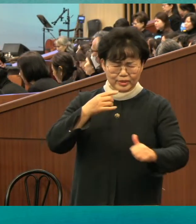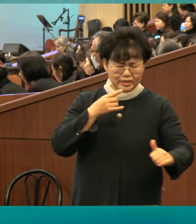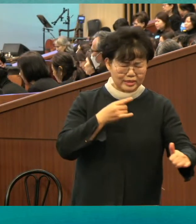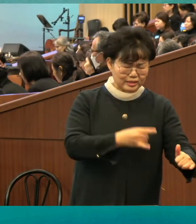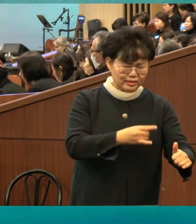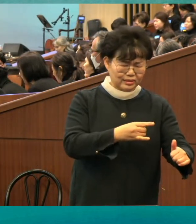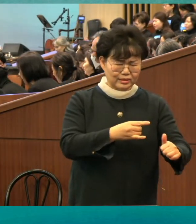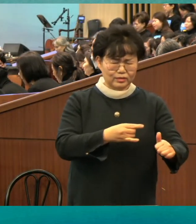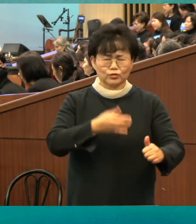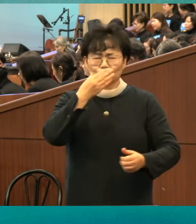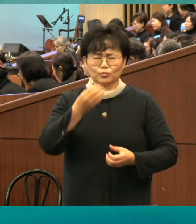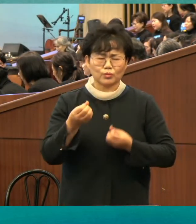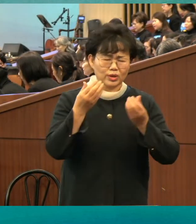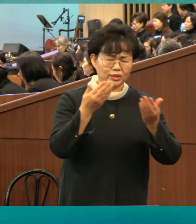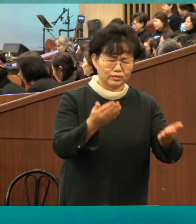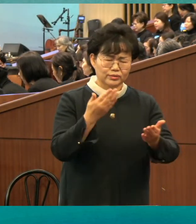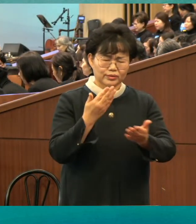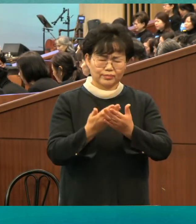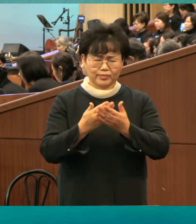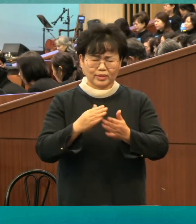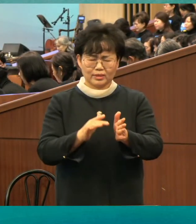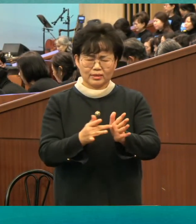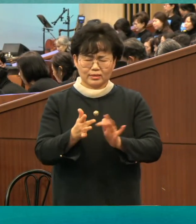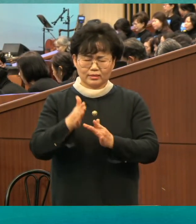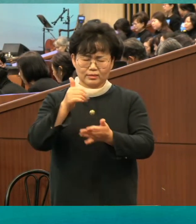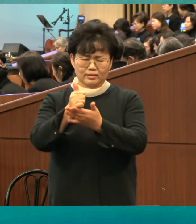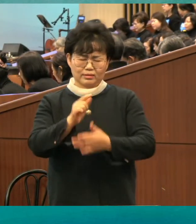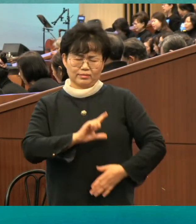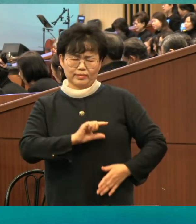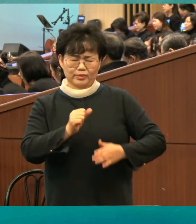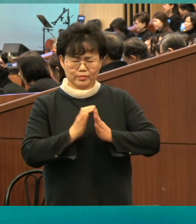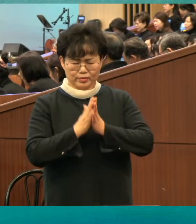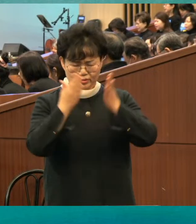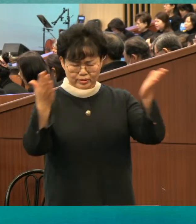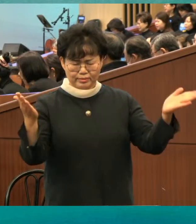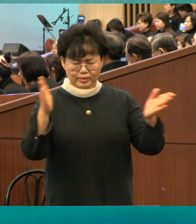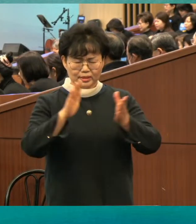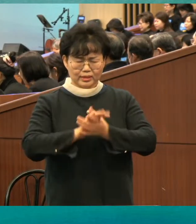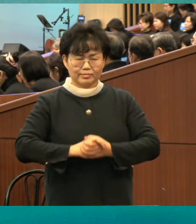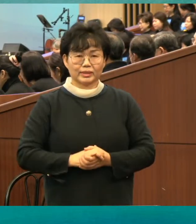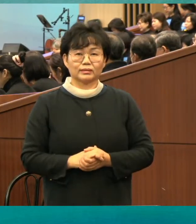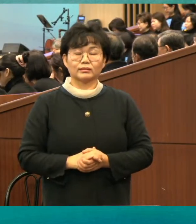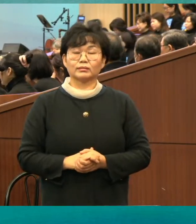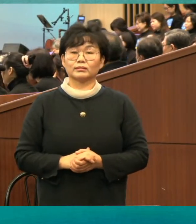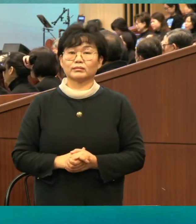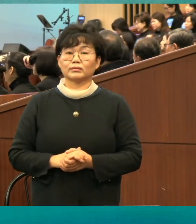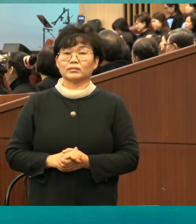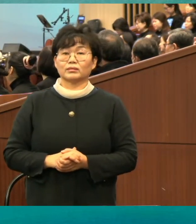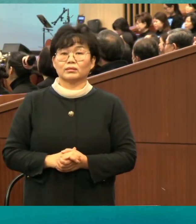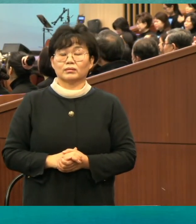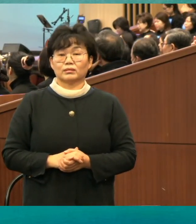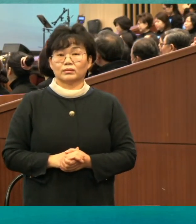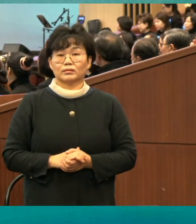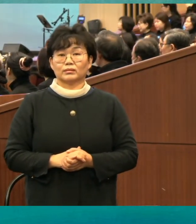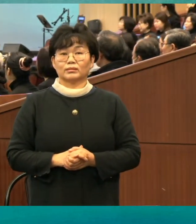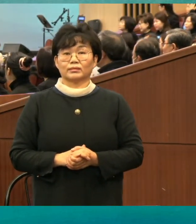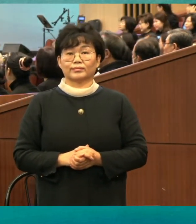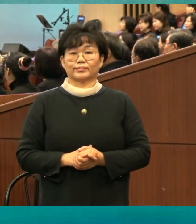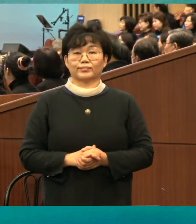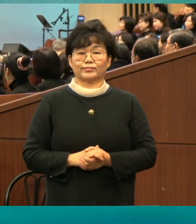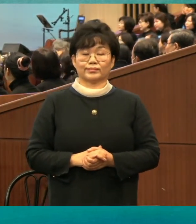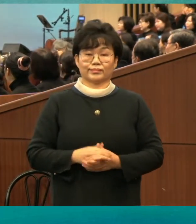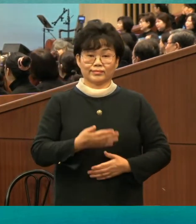축복하여 주시옵소서. 예수님의 이름으로 기도합나이다. 아멘. 여러분의 따뜻한